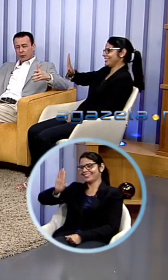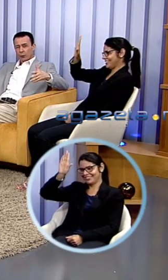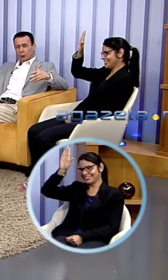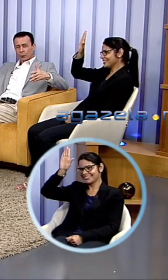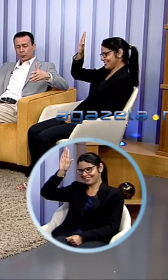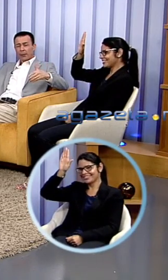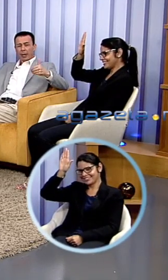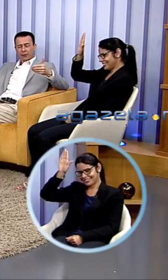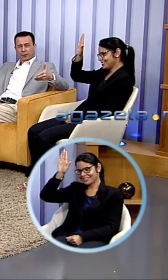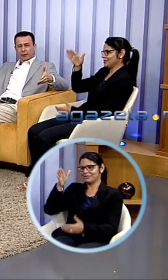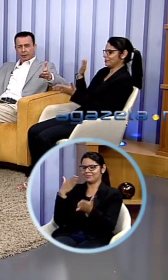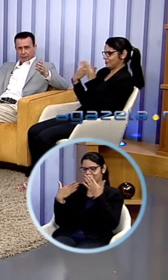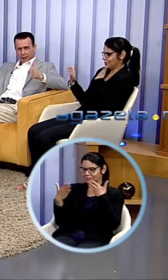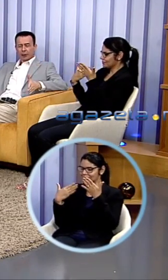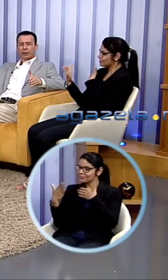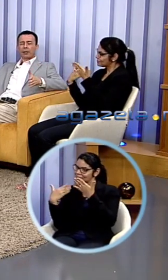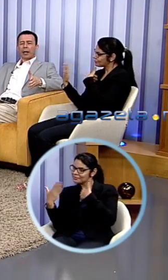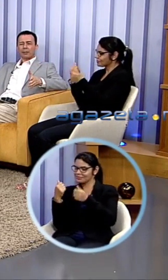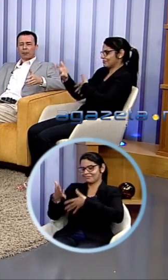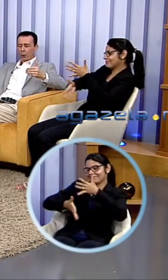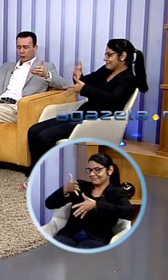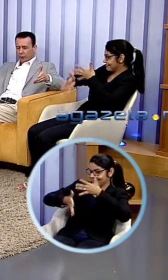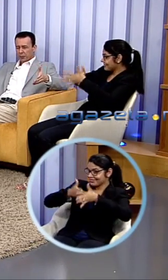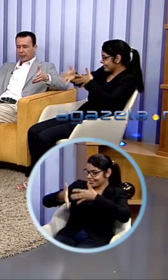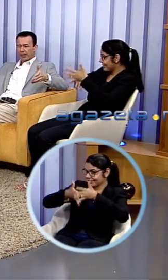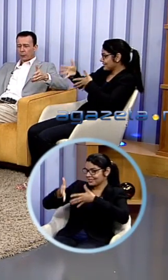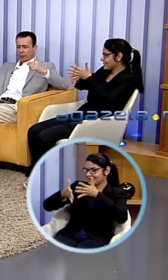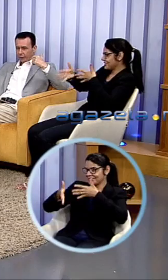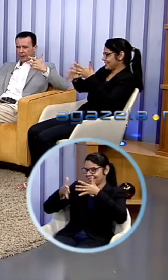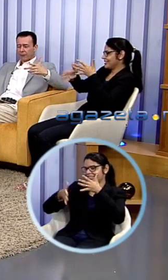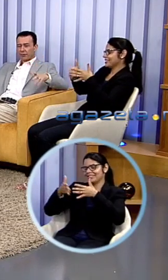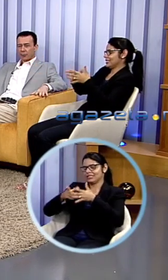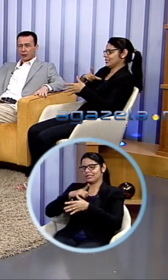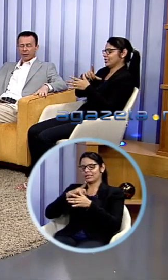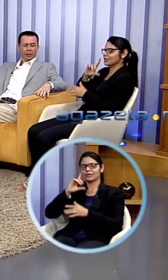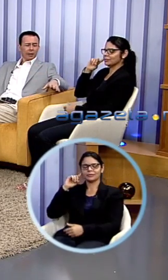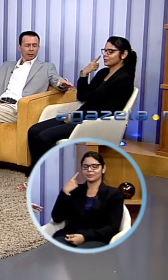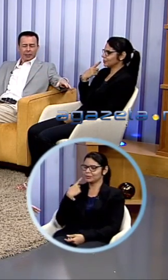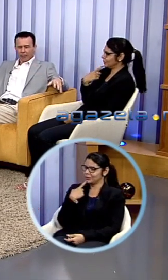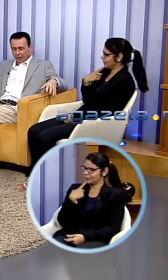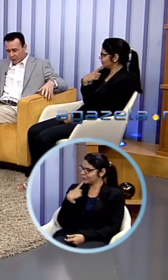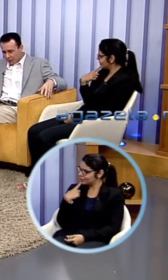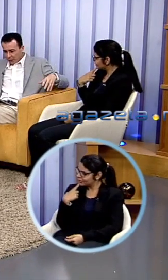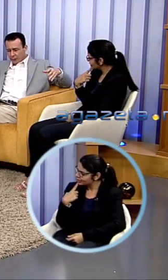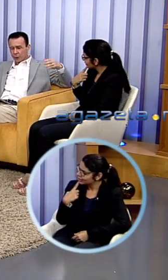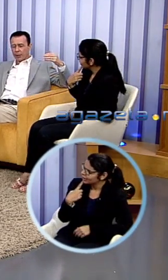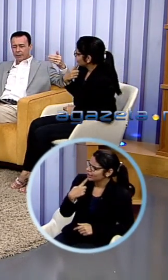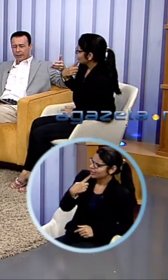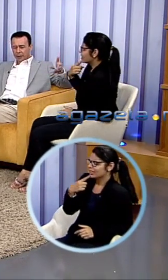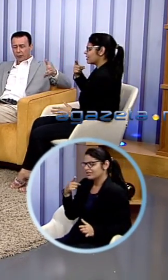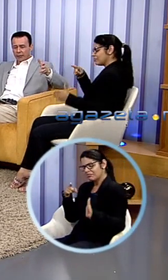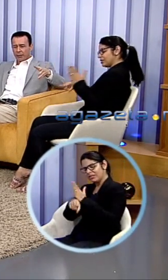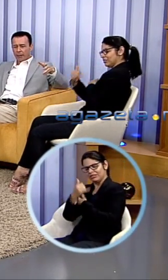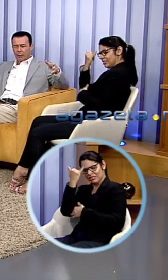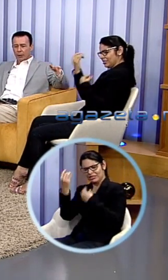traduzindo o debate em língua de sinais paraos nossos telespectadores que T deficiência auditiva como é que é para você professora